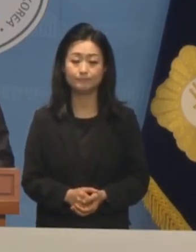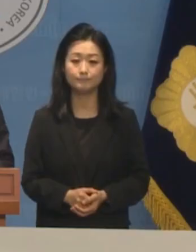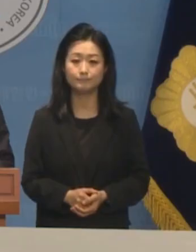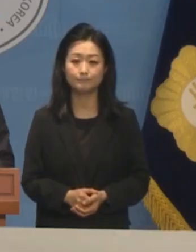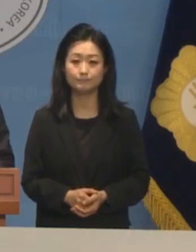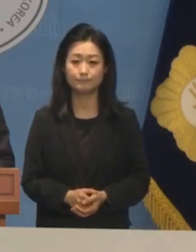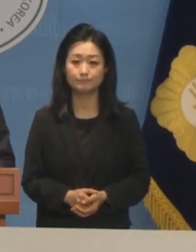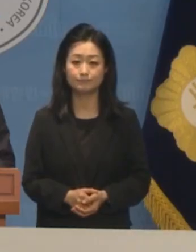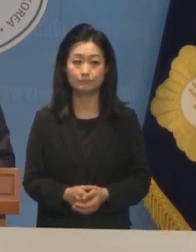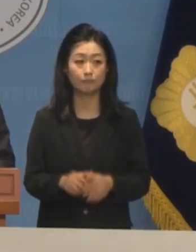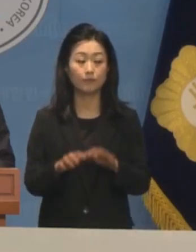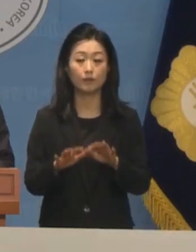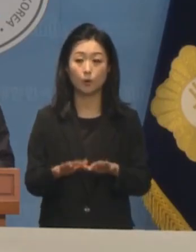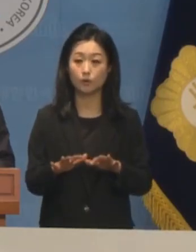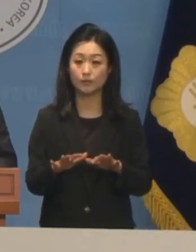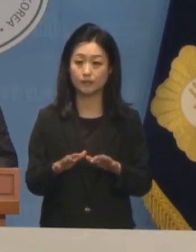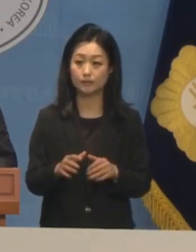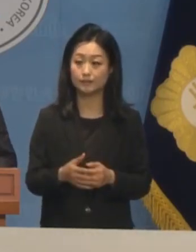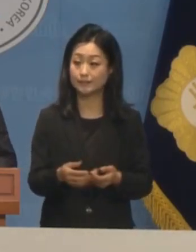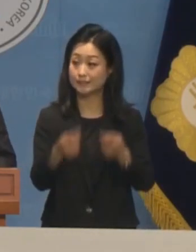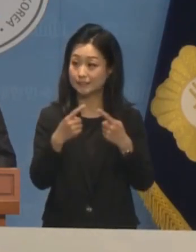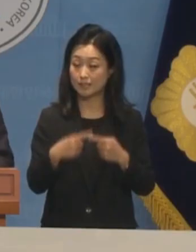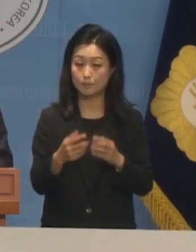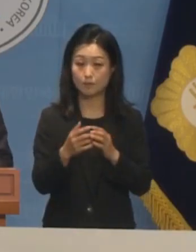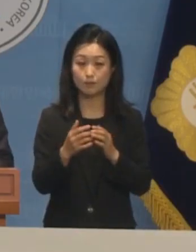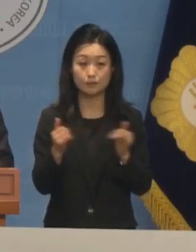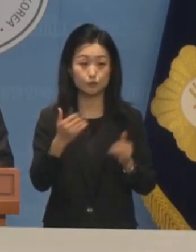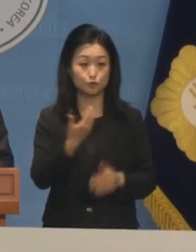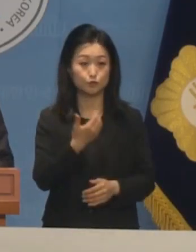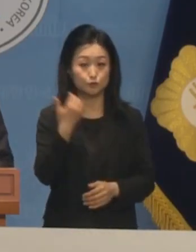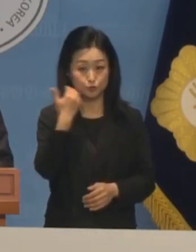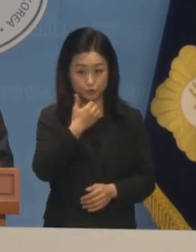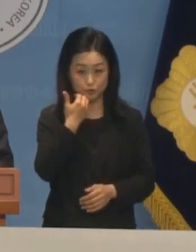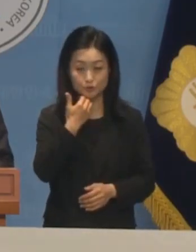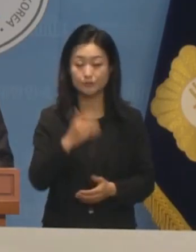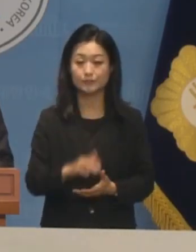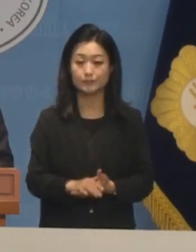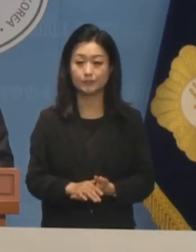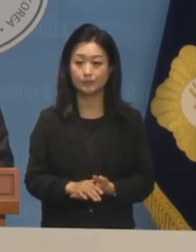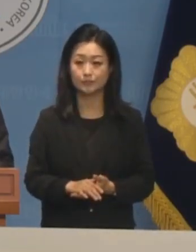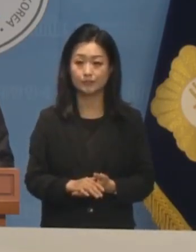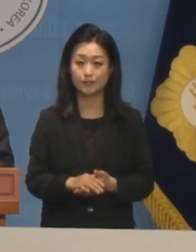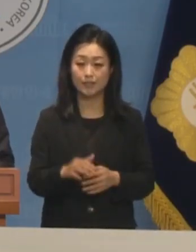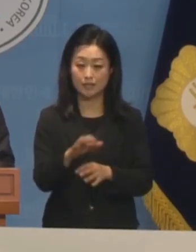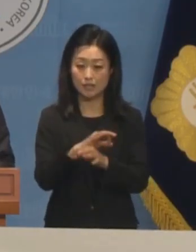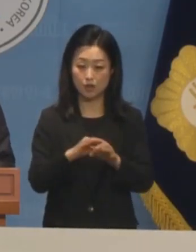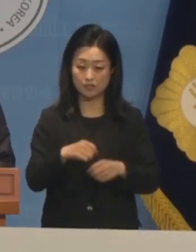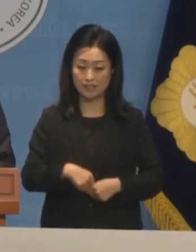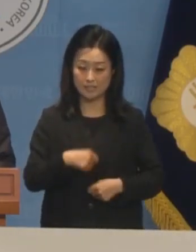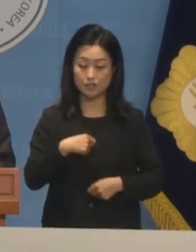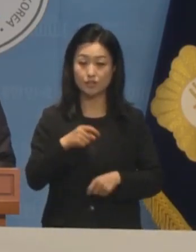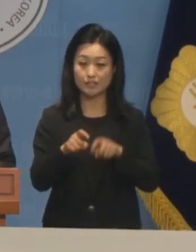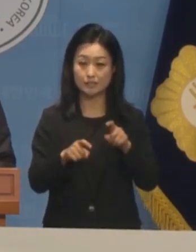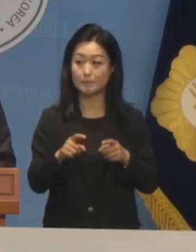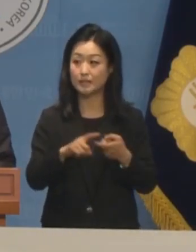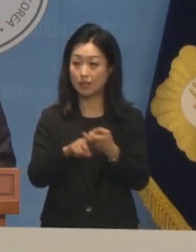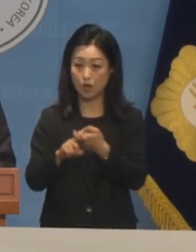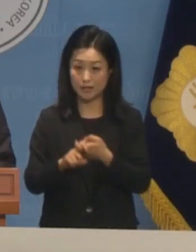먼저 오늘 기자회견에 참석하신 분들 소개해 올리겠습니다. 경제정의